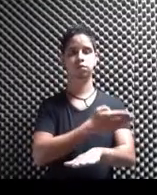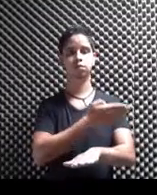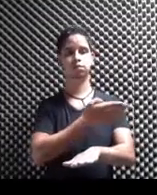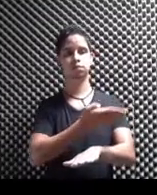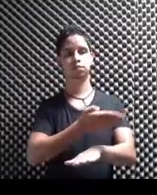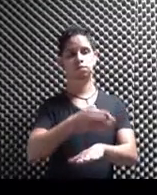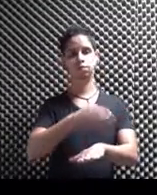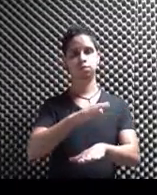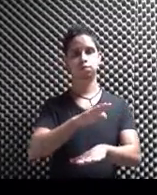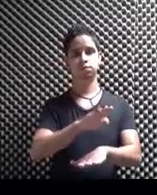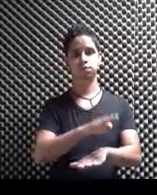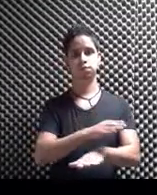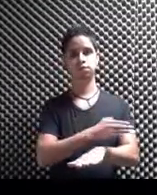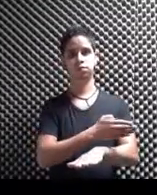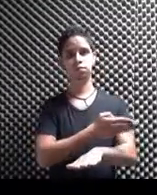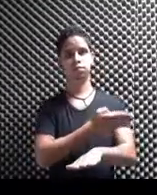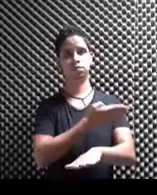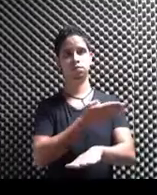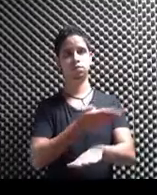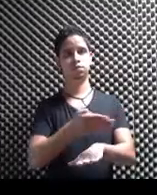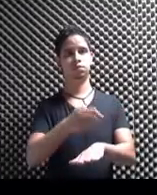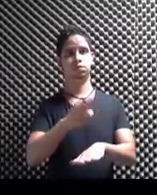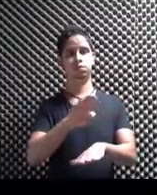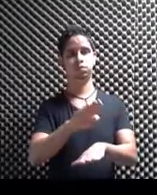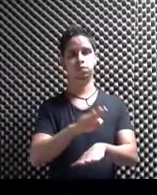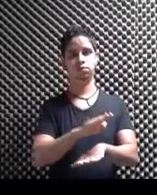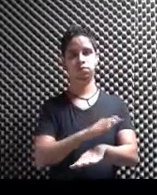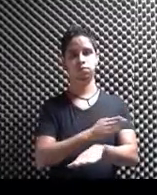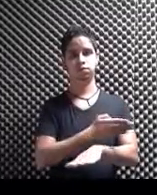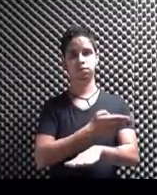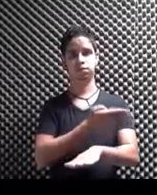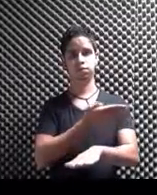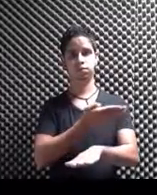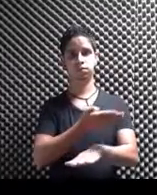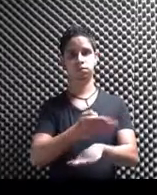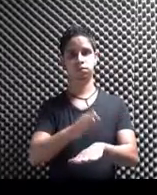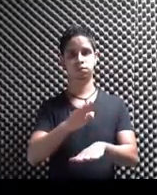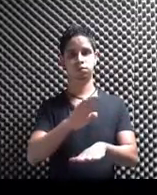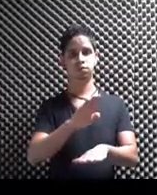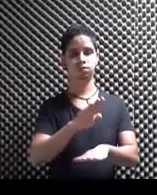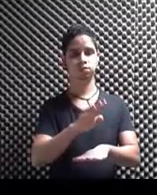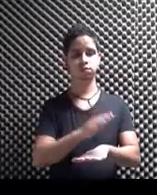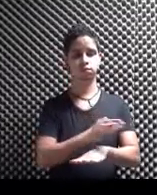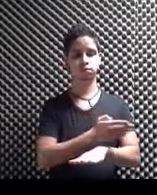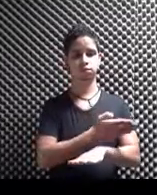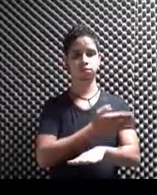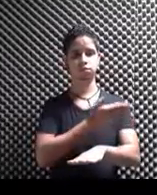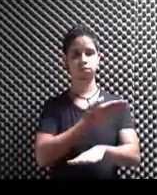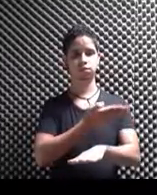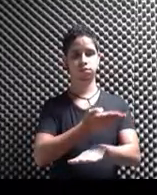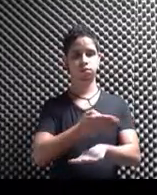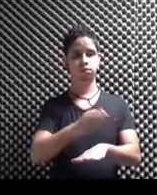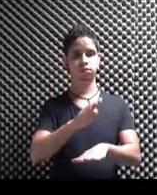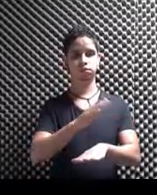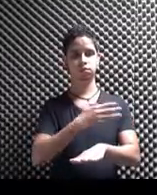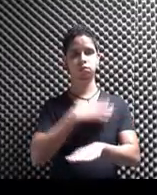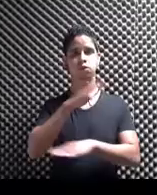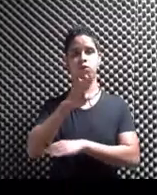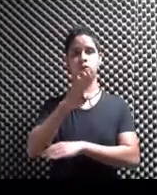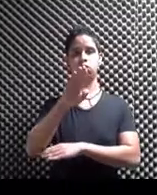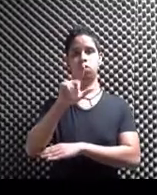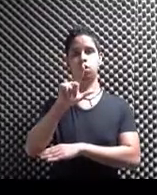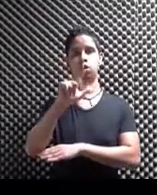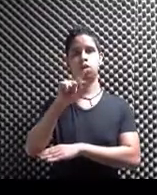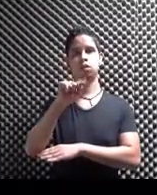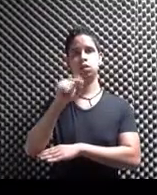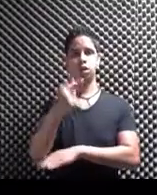ponselas que en epa opciones boquerón mayagüe brazo gitano y vayamos en el chicharrón acompáñalo con 4G LTE